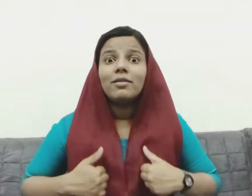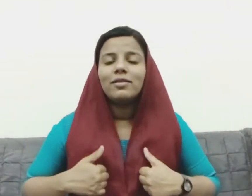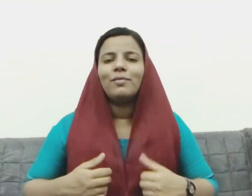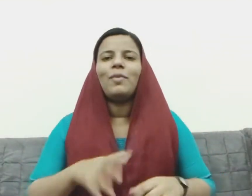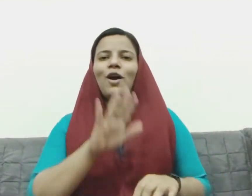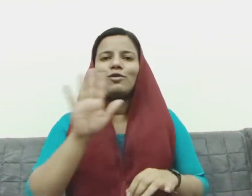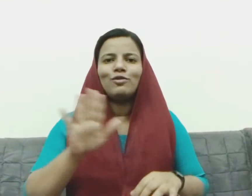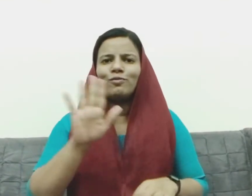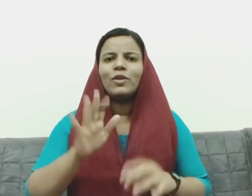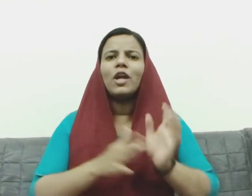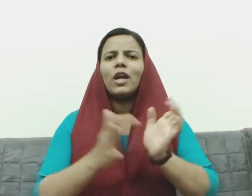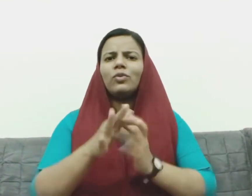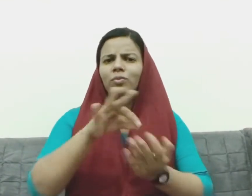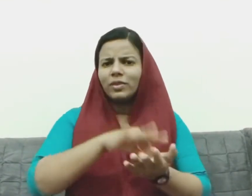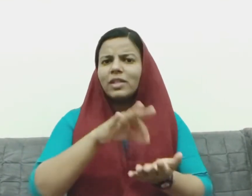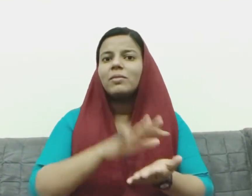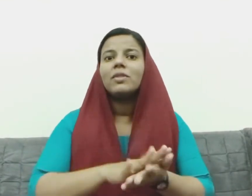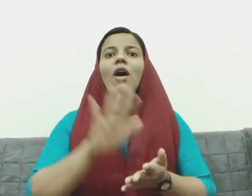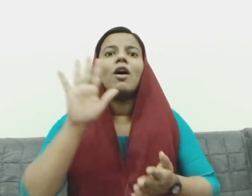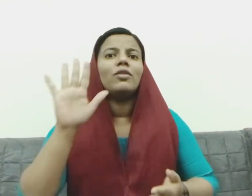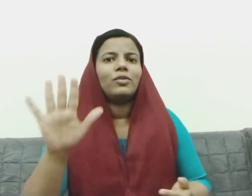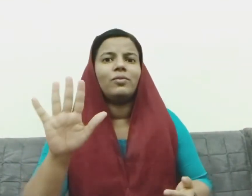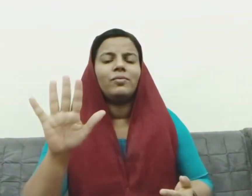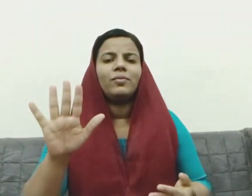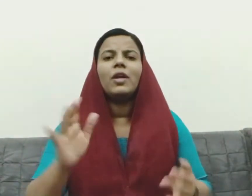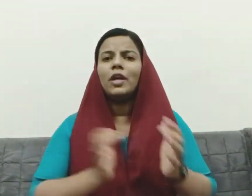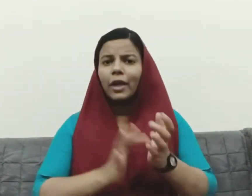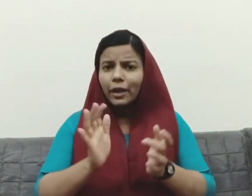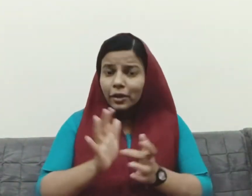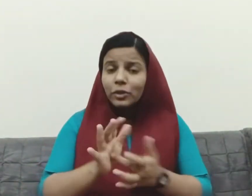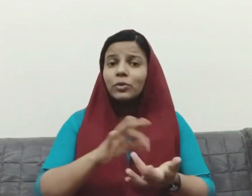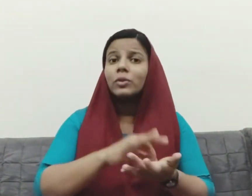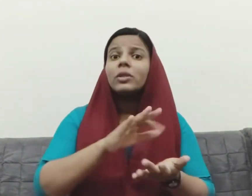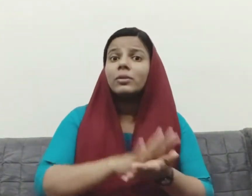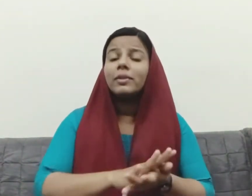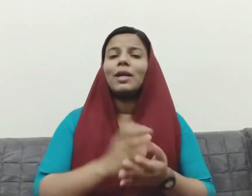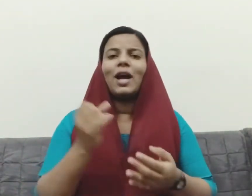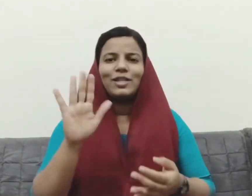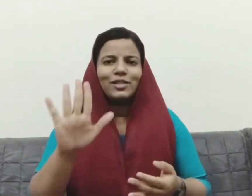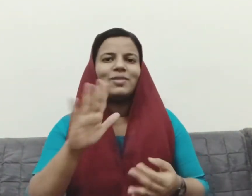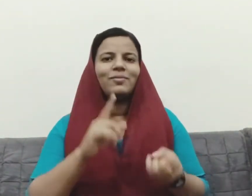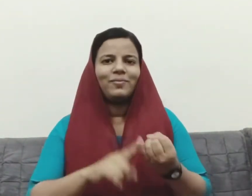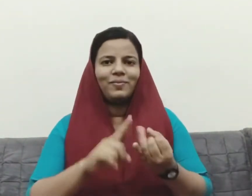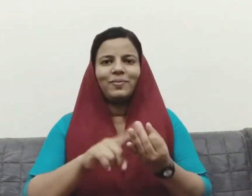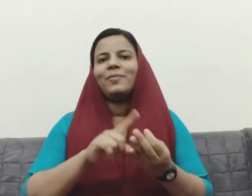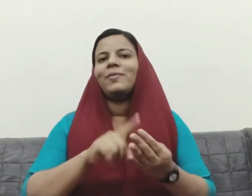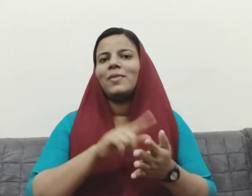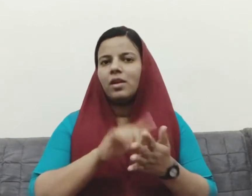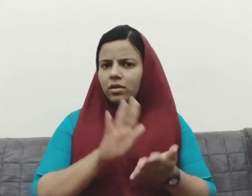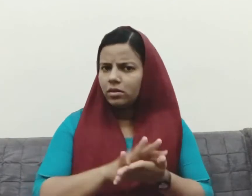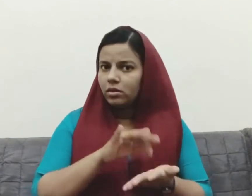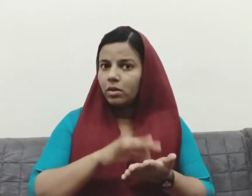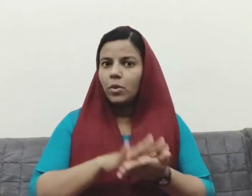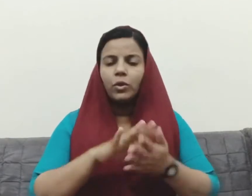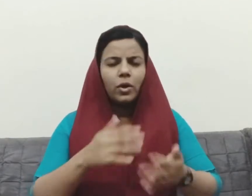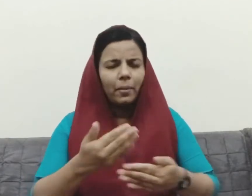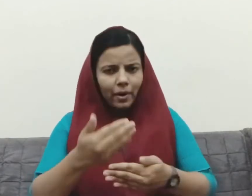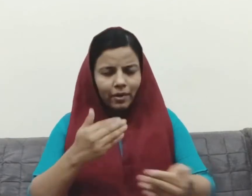ഇവരെ നിയമിച്ചിരിക്കുന്നത് കർത്താവ് അപ്പോയിൻ്റ് ചെയ്തിരിക്കുന്ന, കർത്താവായിട്ട് അപ്പോയിൻ്റ് ചെയ്ത് ഇവർ ഉപദേഷ്ടാക്കന്മാരായും നിയമിച്ചിരിക്കുന്നു. ഇനി അടുത്ത